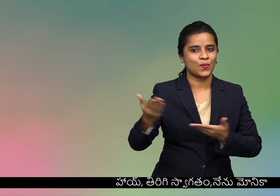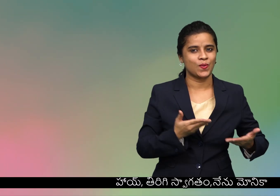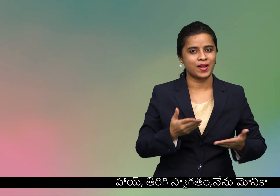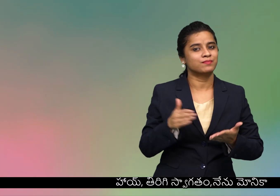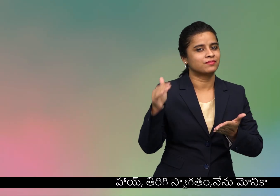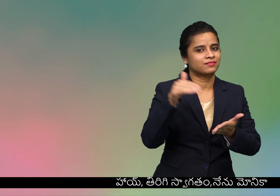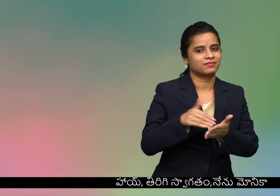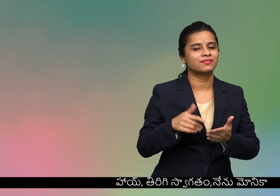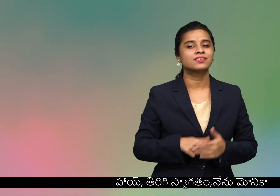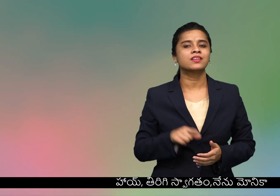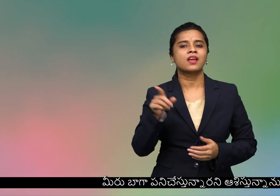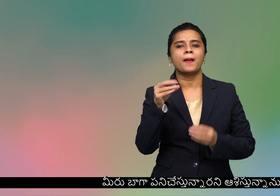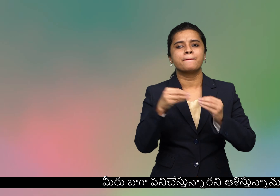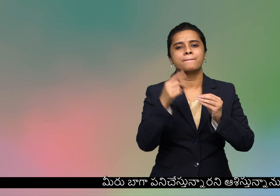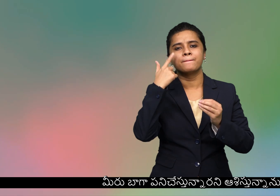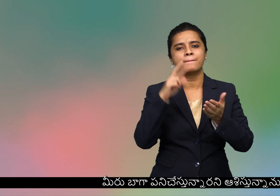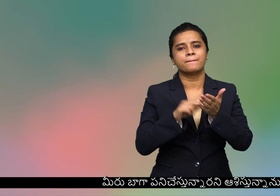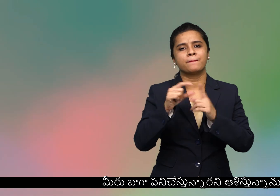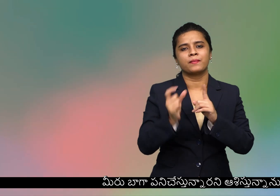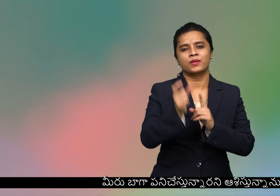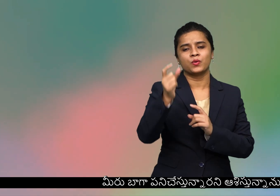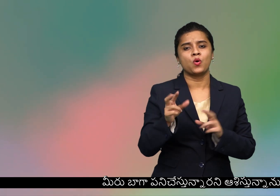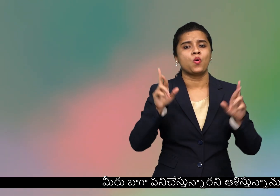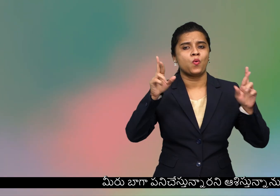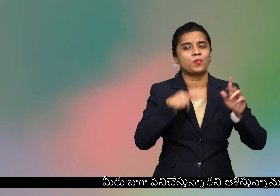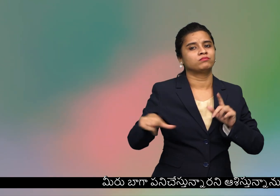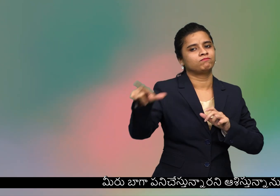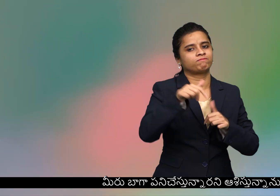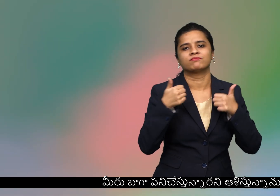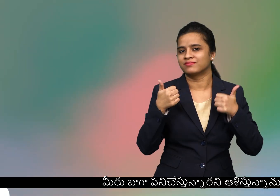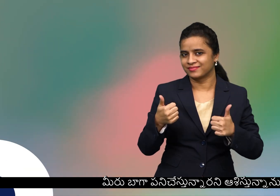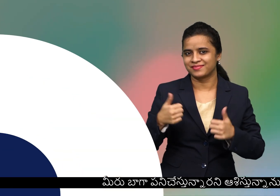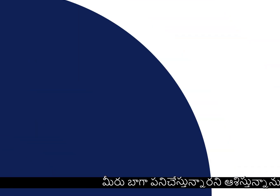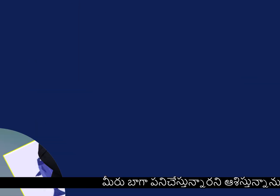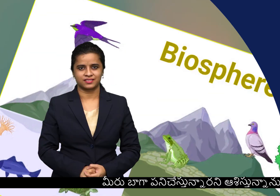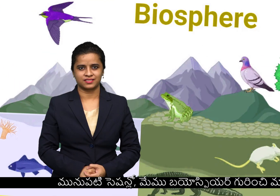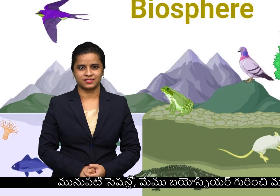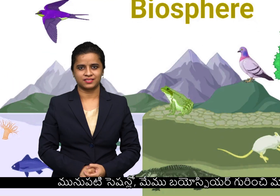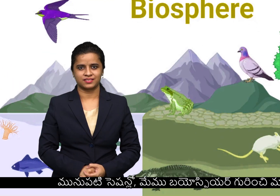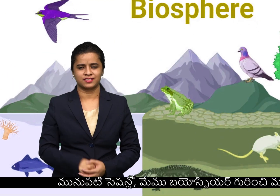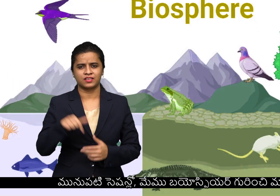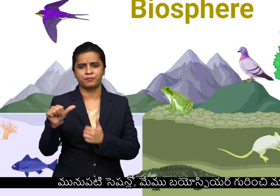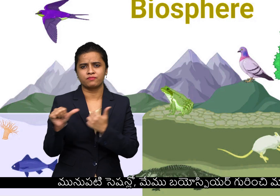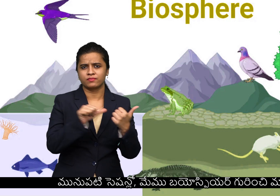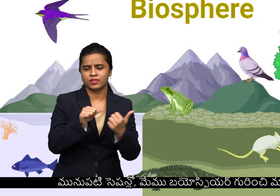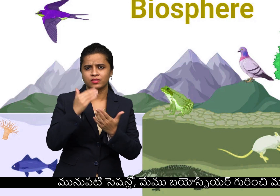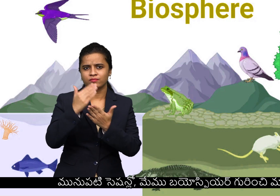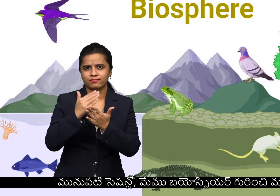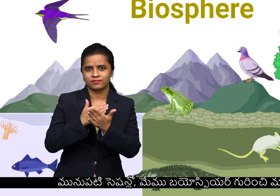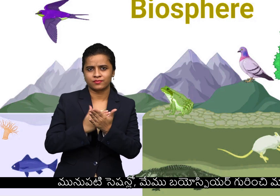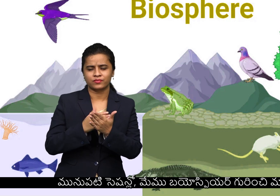స్వాగతం. నేను మోనిక. మీరు బాగా పనిచేస్తున్నారని ఆశిస్తున్నాను. మునుపటి సెషన్లో